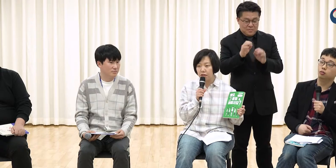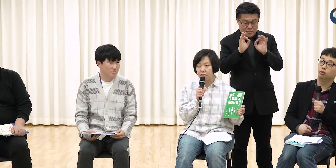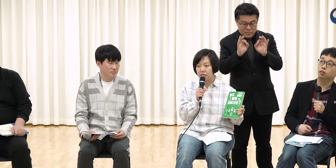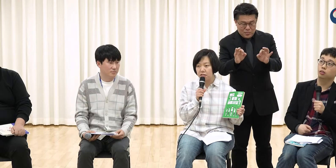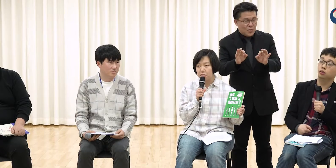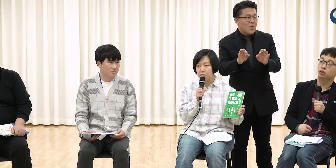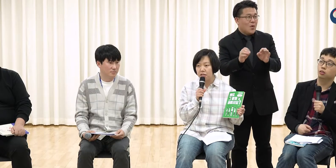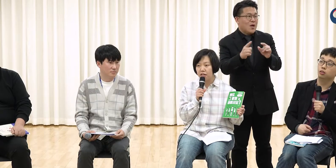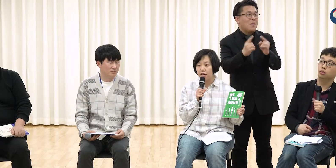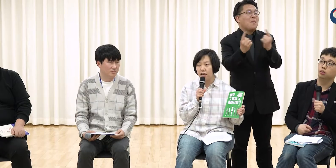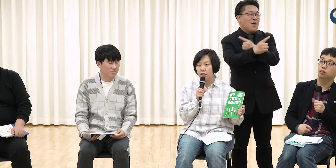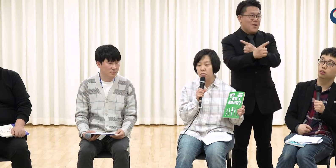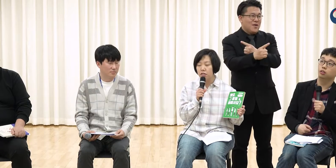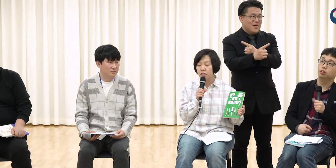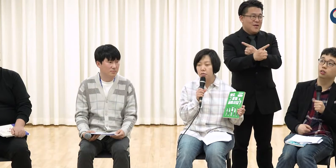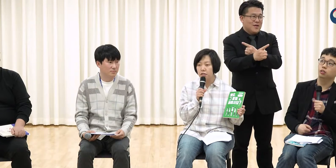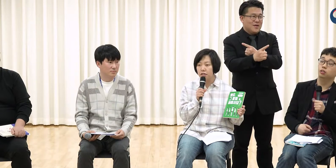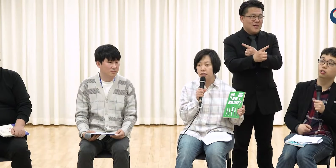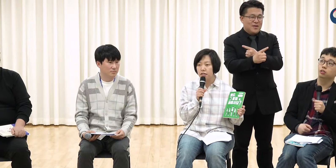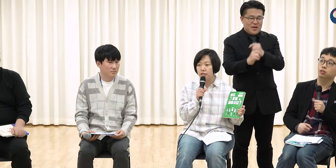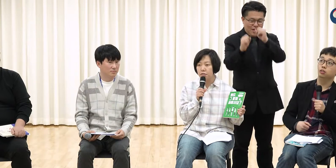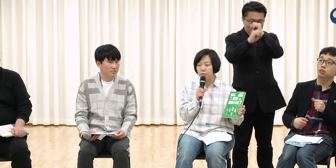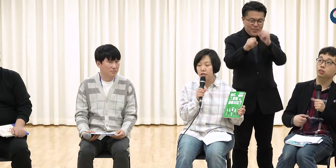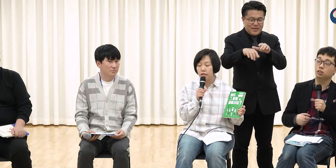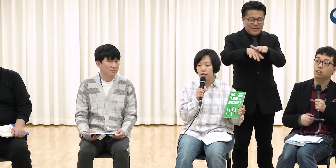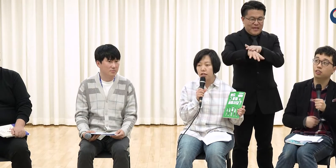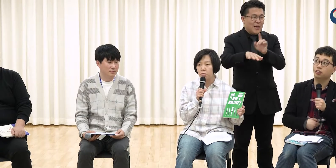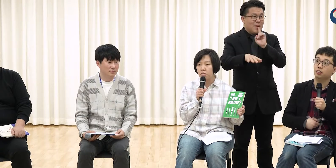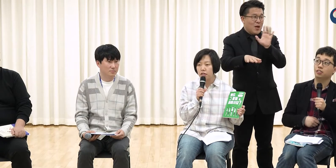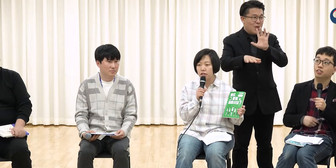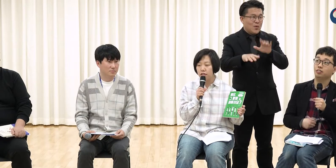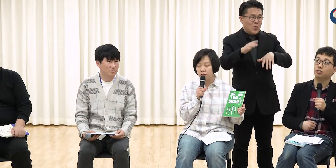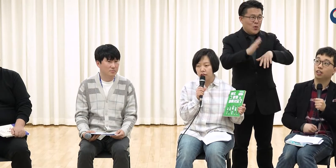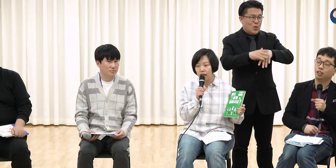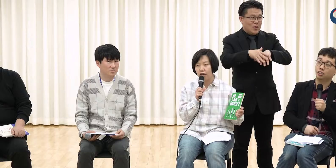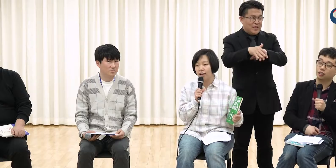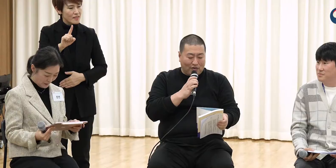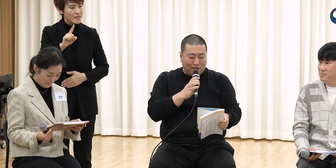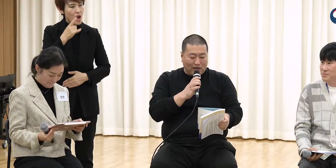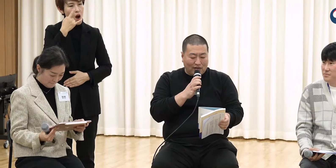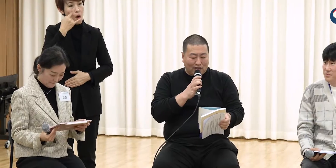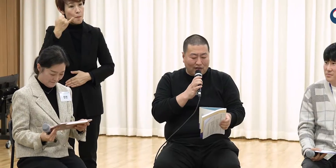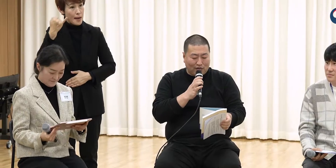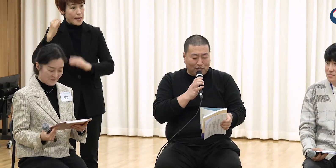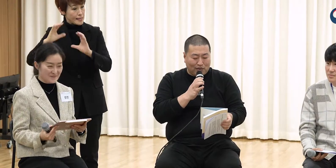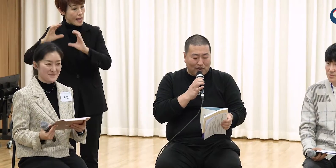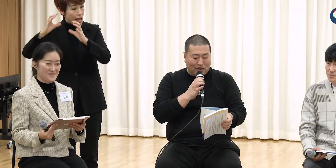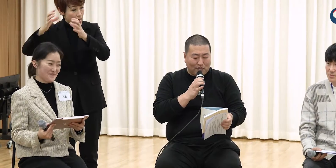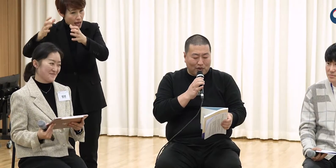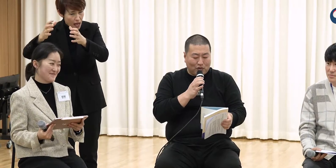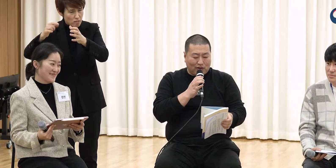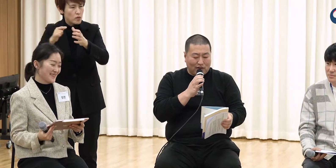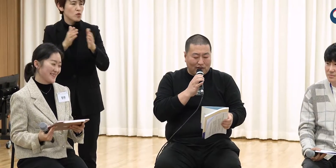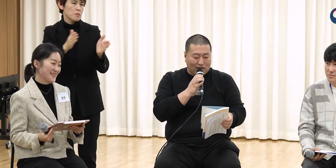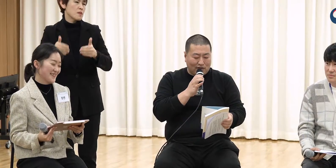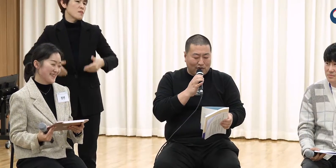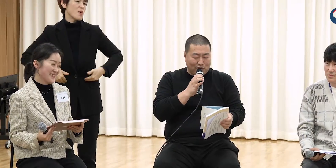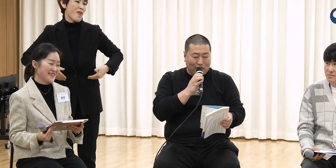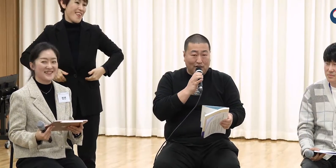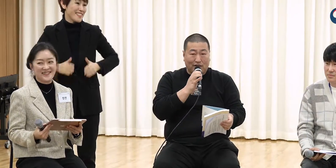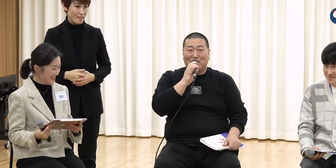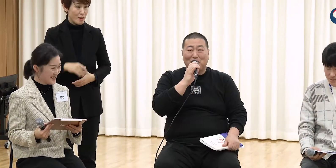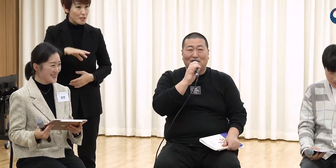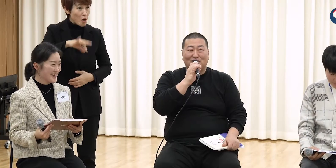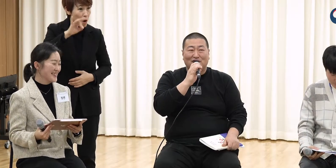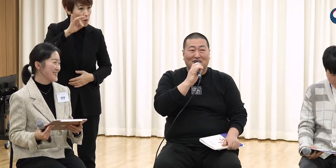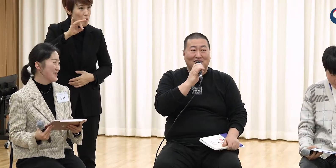보니까 바뀌어있다는 거 보니까 손장갑이라는 말이 낫다고 생각했습니다. 엄마의 세계 준비가 필요해 이 책을